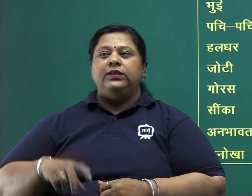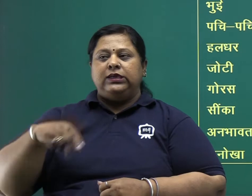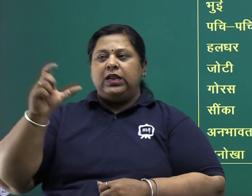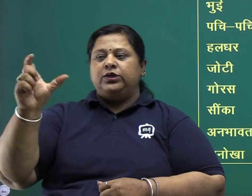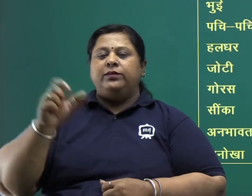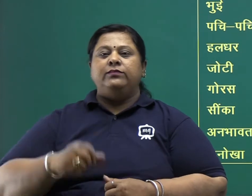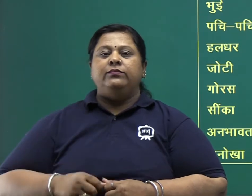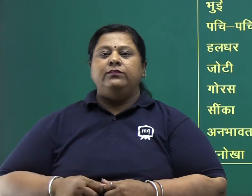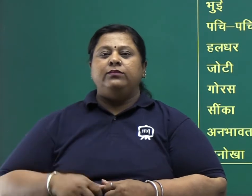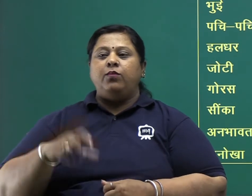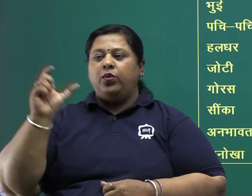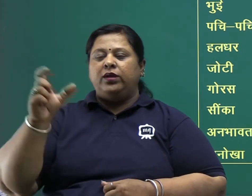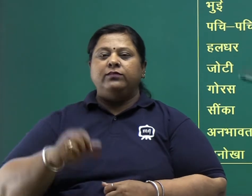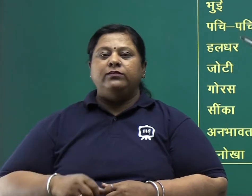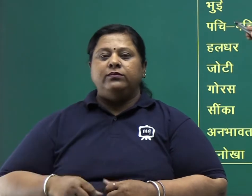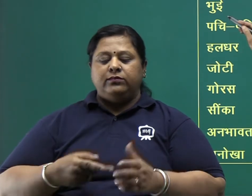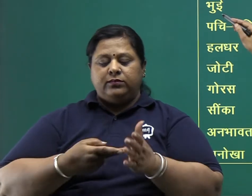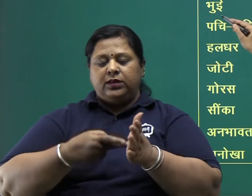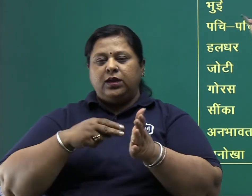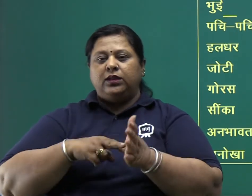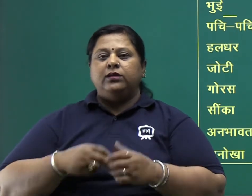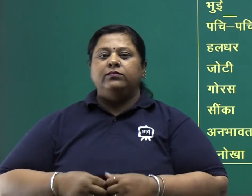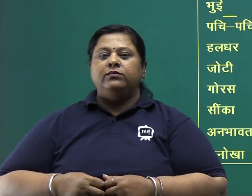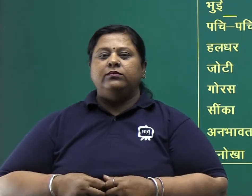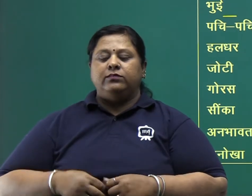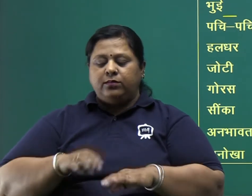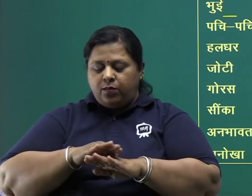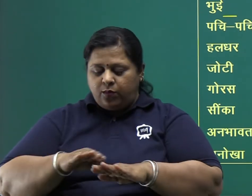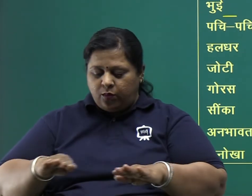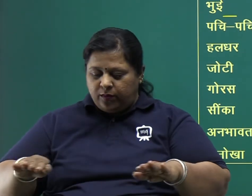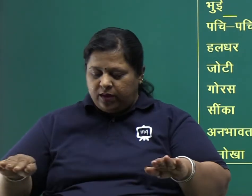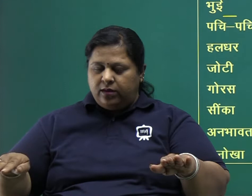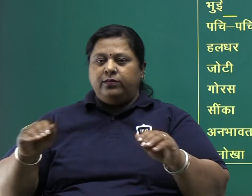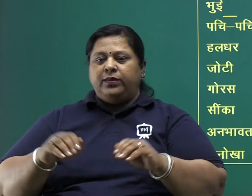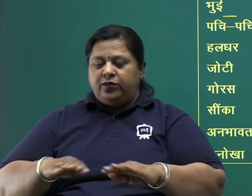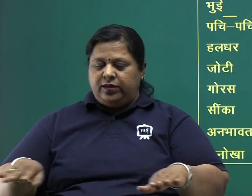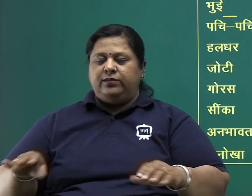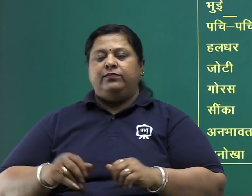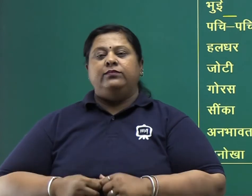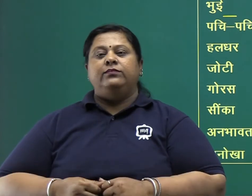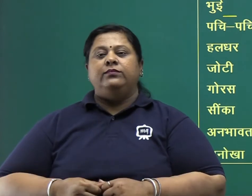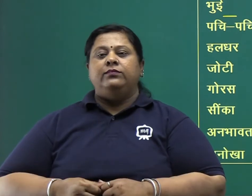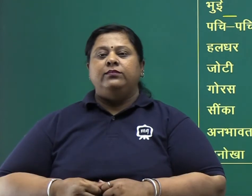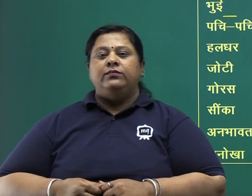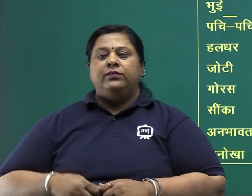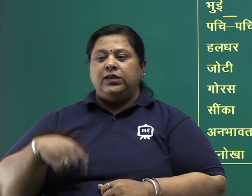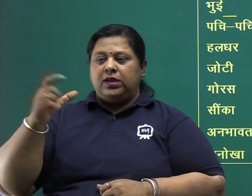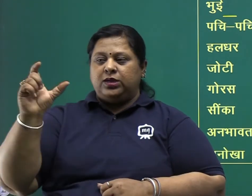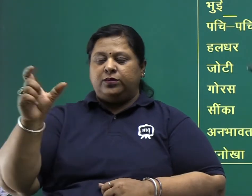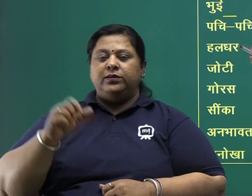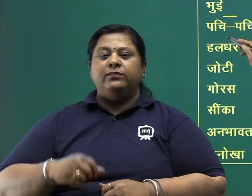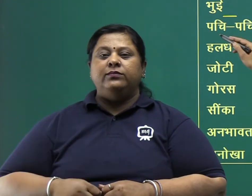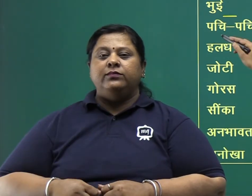अगला शब्द भूई, अर्थ होगा भूमि पृथ्वी। अगला